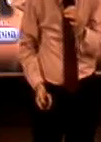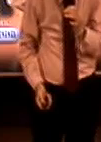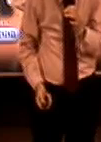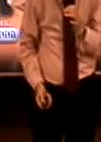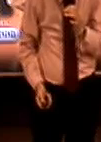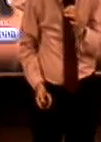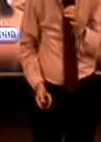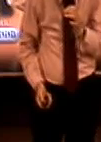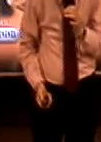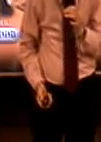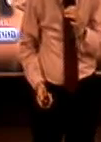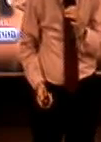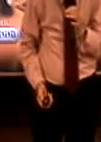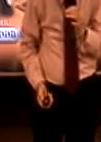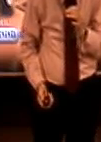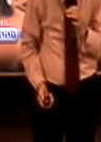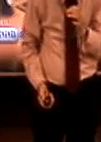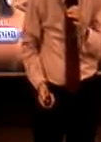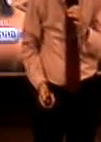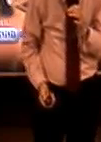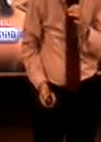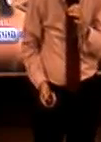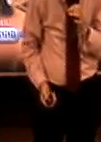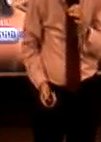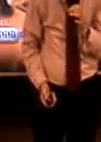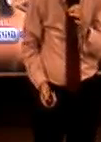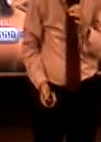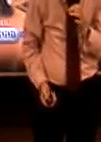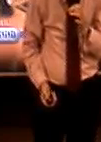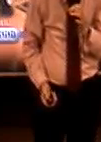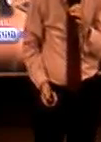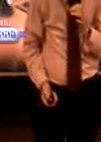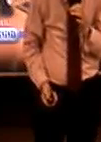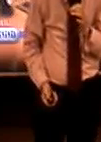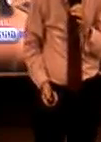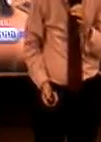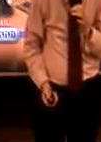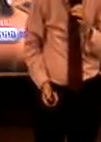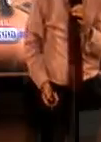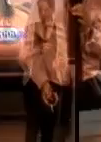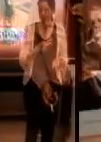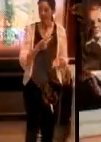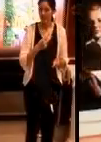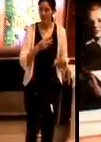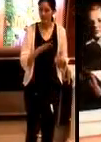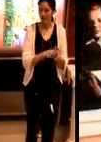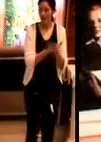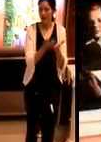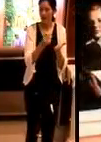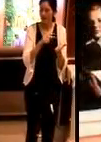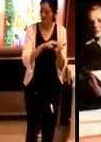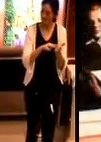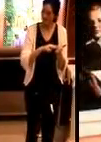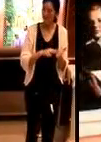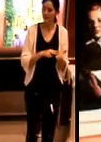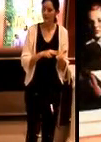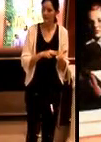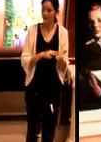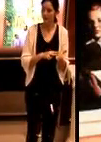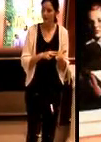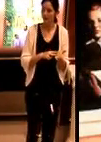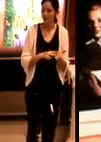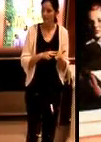claridad. Yo amo a mi Dios, hermanos. Y saben, en 2 Corintios 6, 1 y 2, el